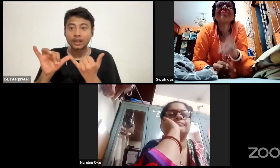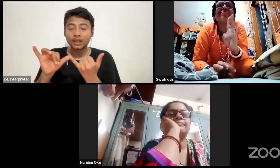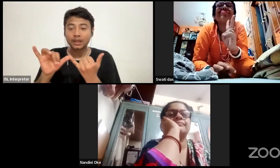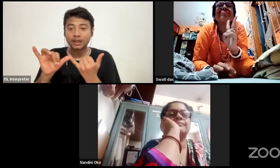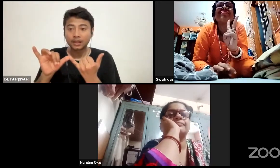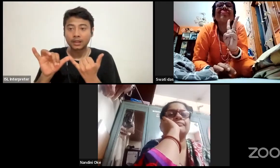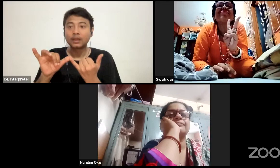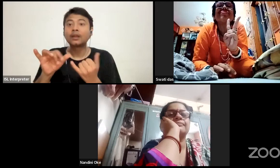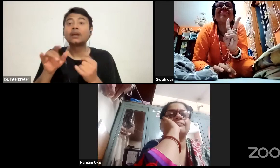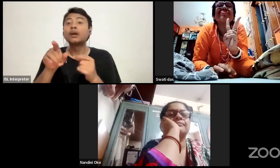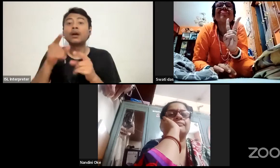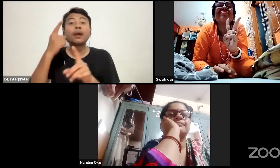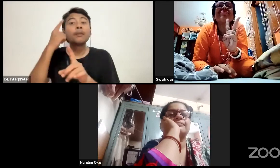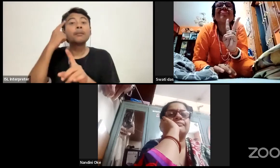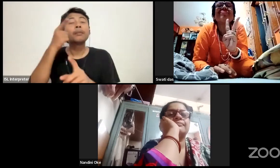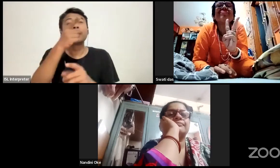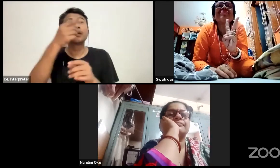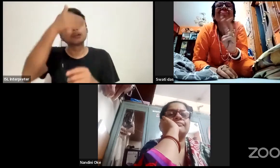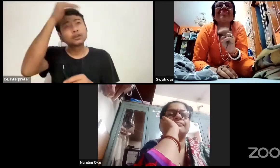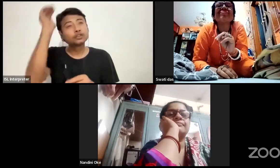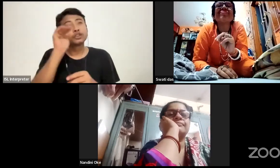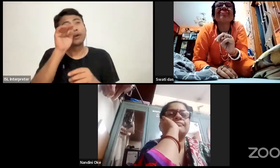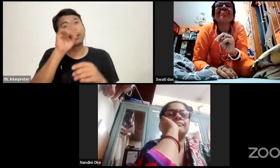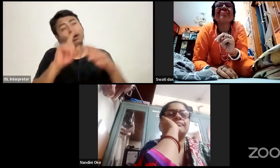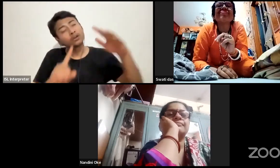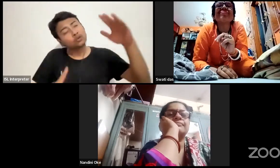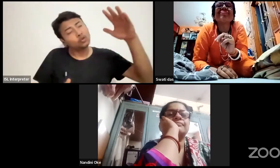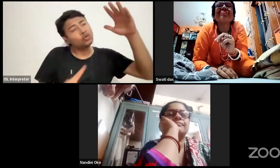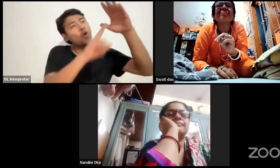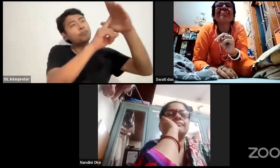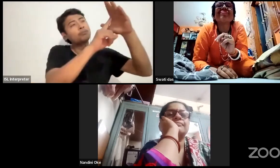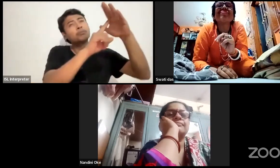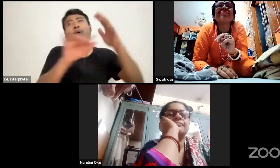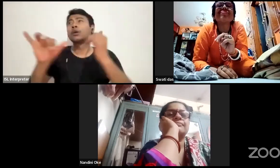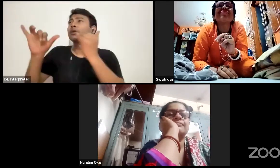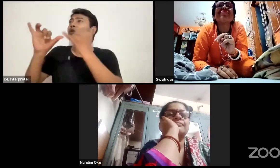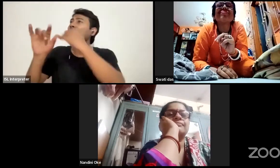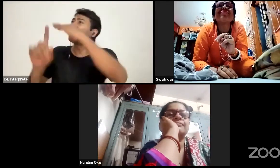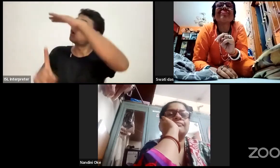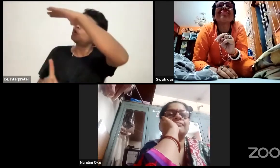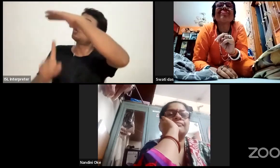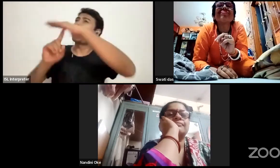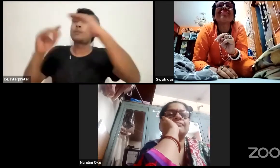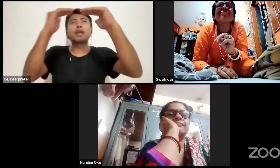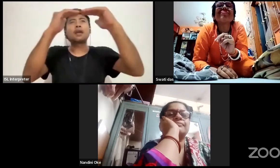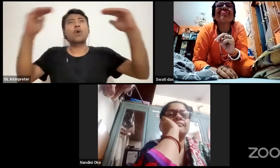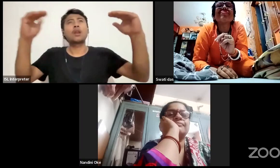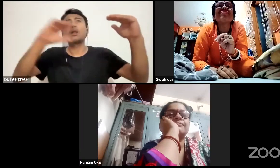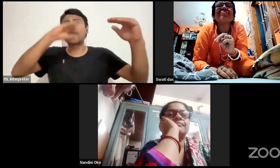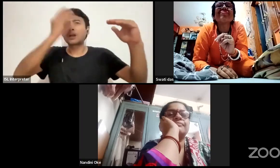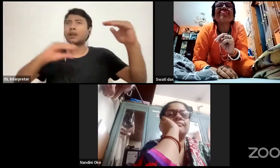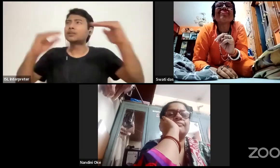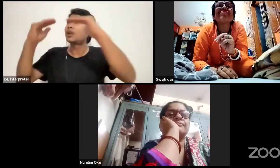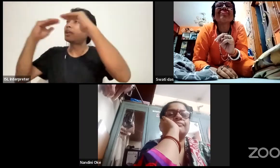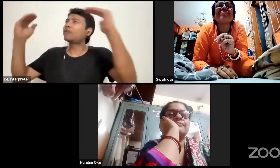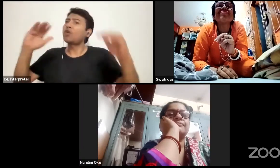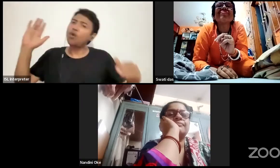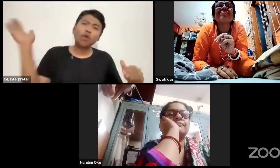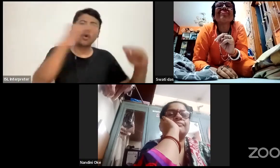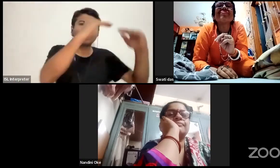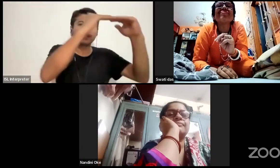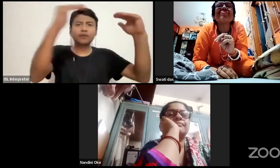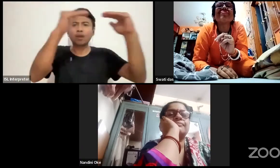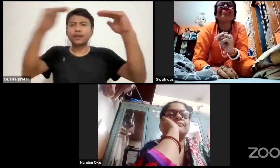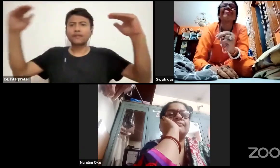भी सुप्रीम है, भगवान कृष्ण भी सुप्रीम है, गणेश जी भी सुप्रीम है, सब सुप्रीम है,